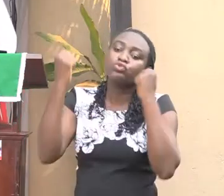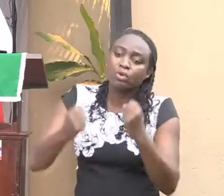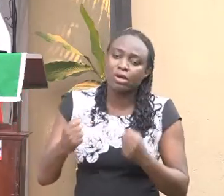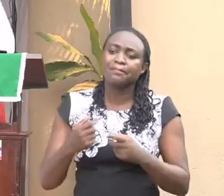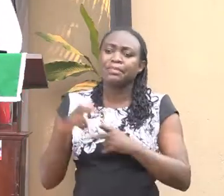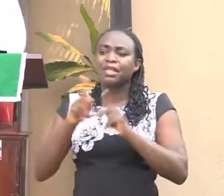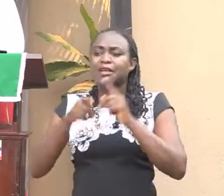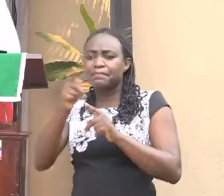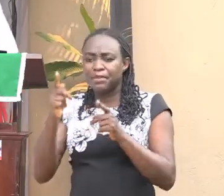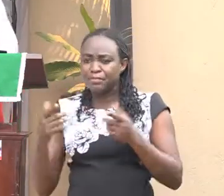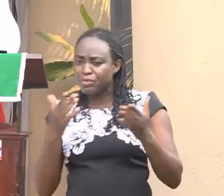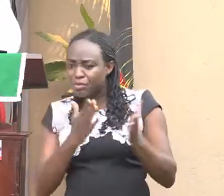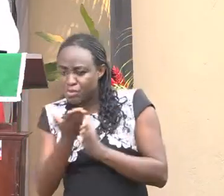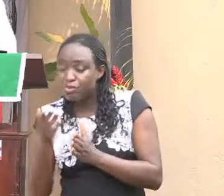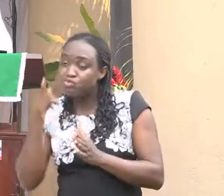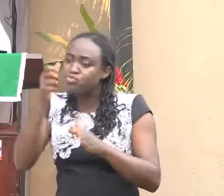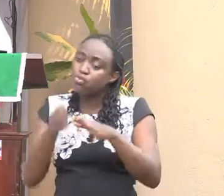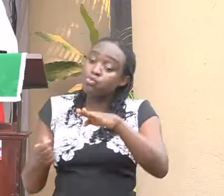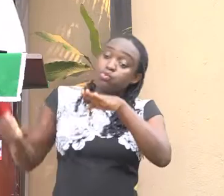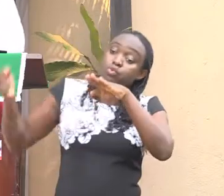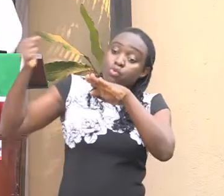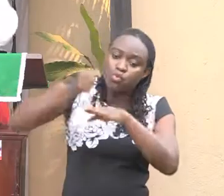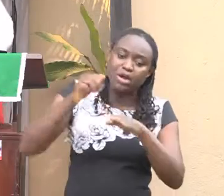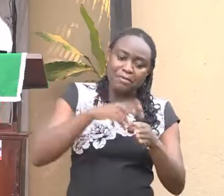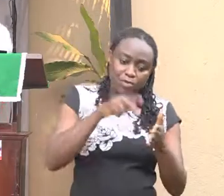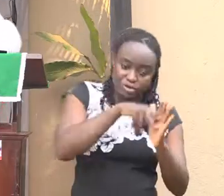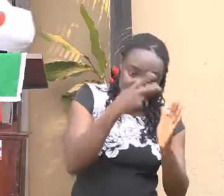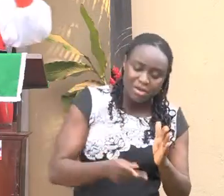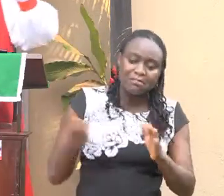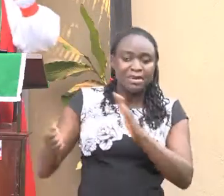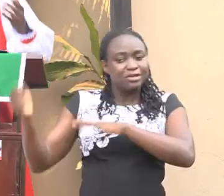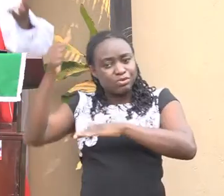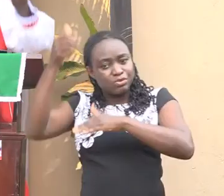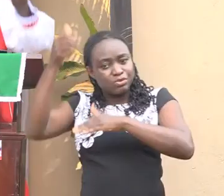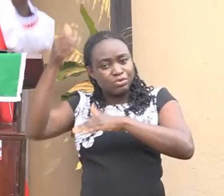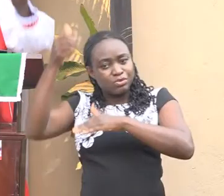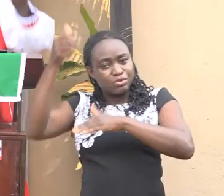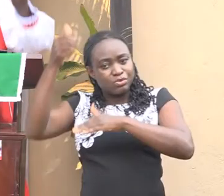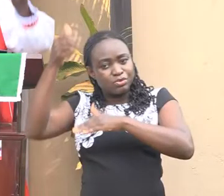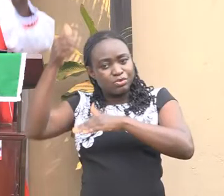abaagala ogwe naye akuyimusa waali wadde waliwo baagala ofe naye akuwa